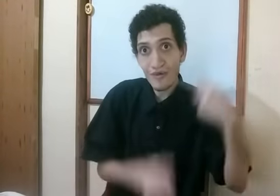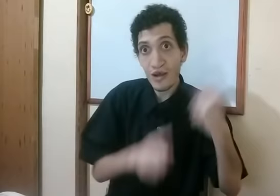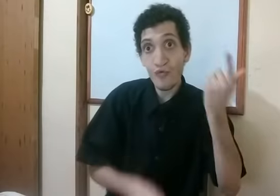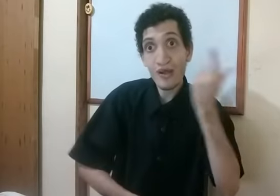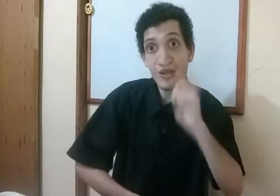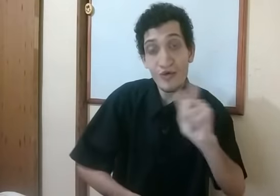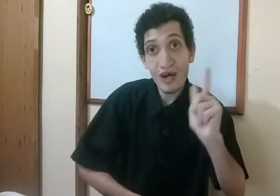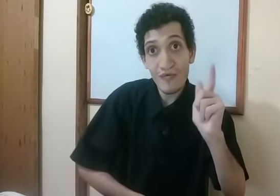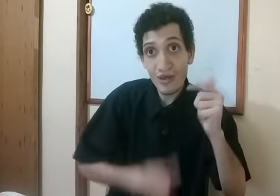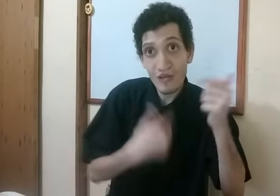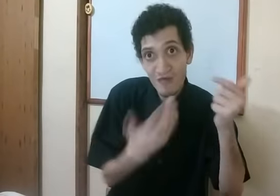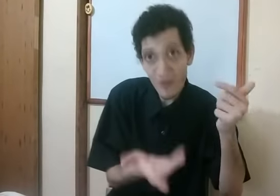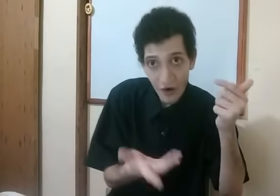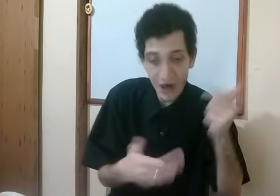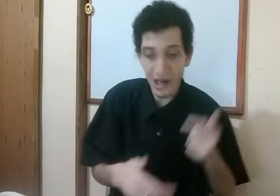porque conseguiu a vitória.